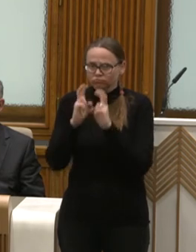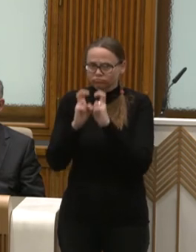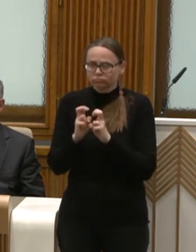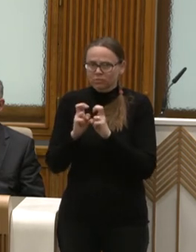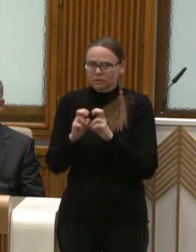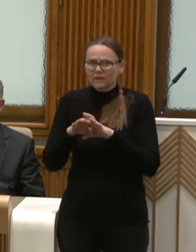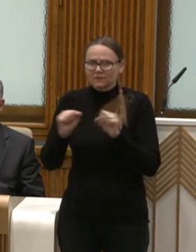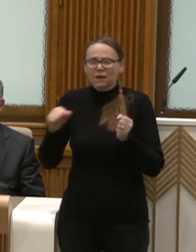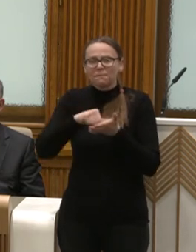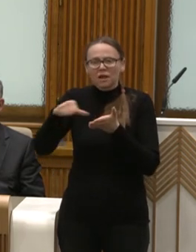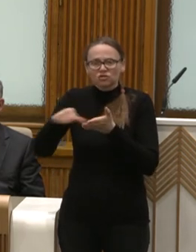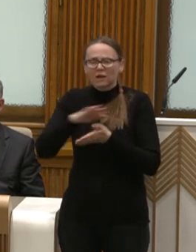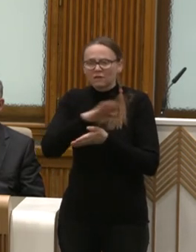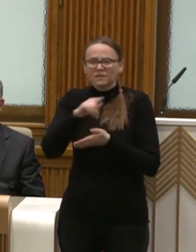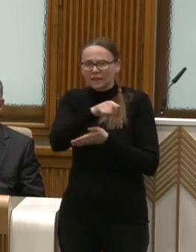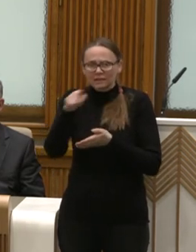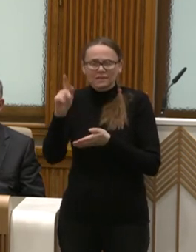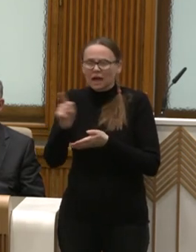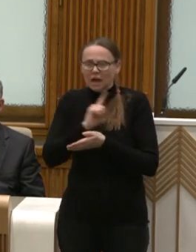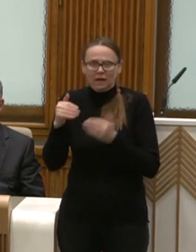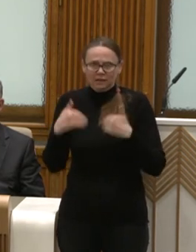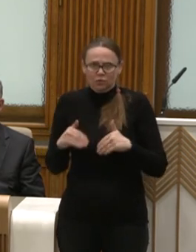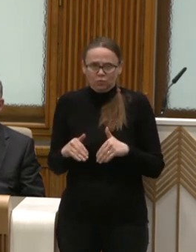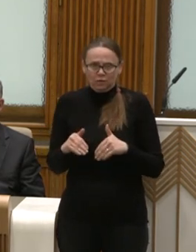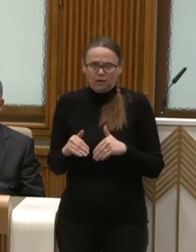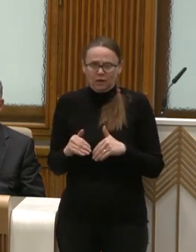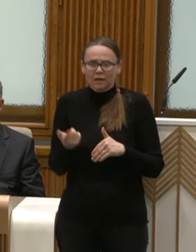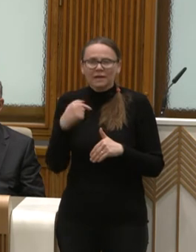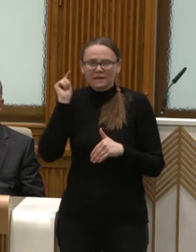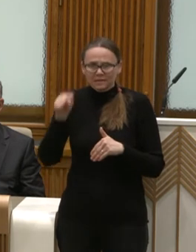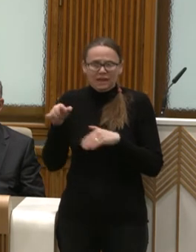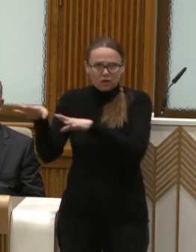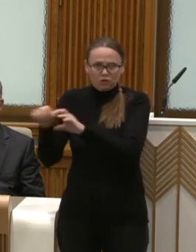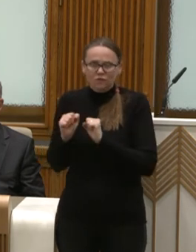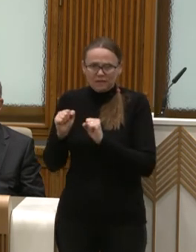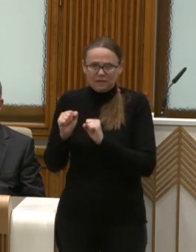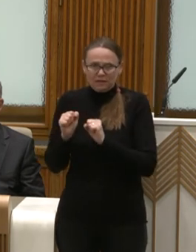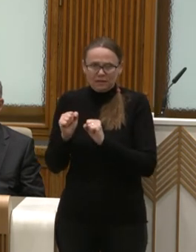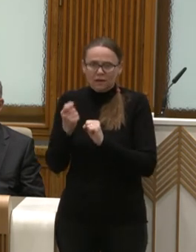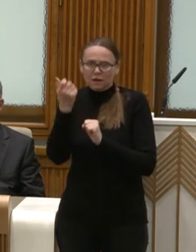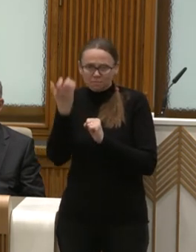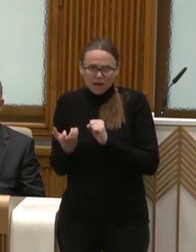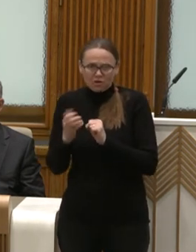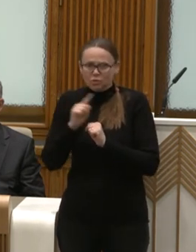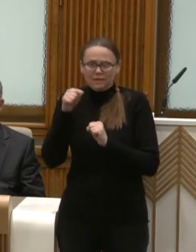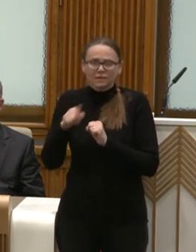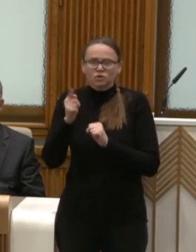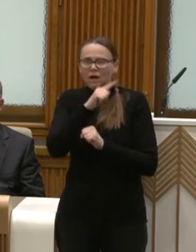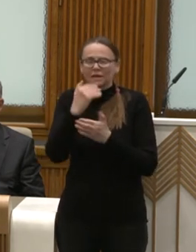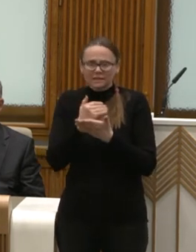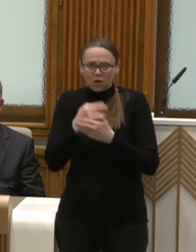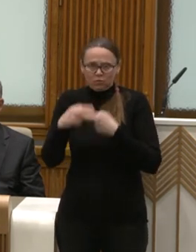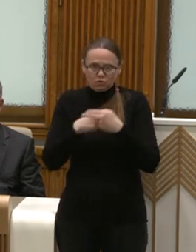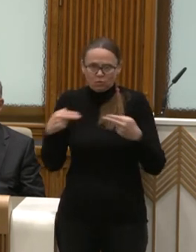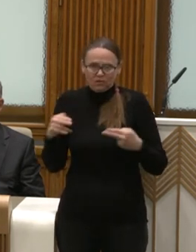oziroma plačevanje vsega tega, kar ni nujno. Ne. Iz tega so seveda izvzeti transferi plač in se tisto, kar je pa zakonsko obveznost.